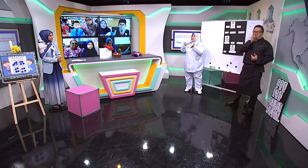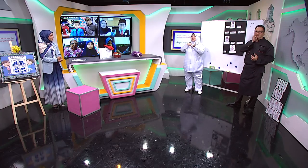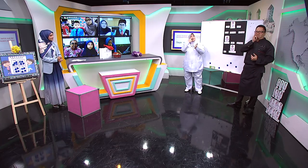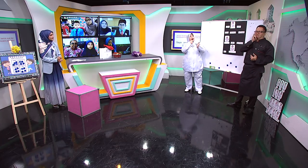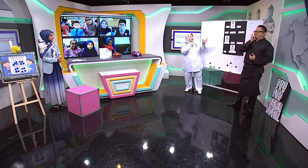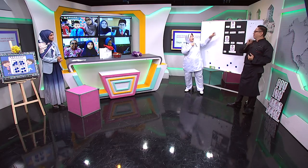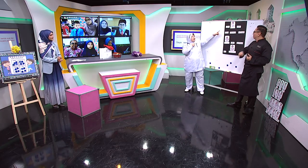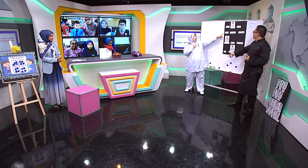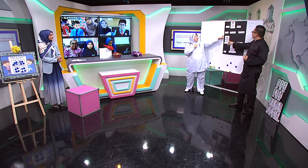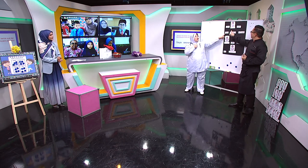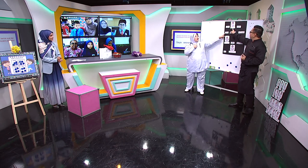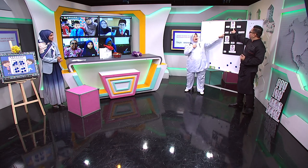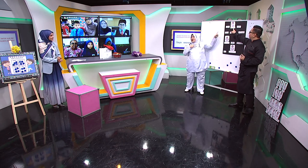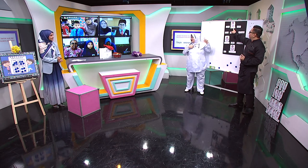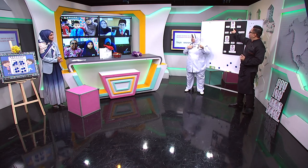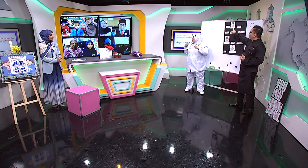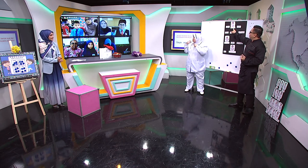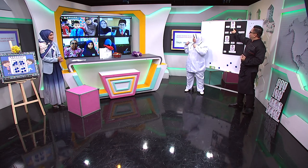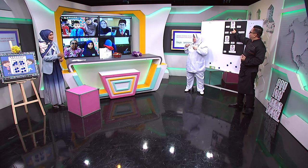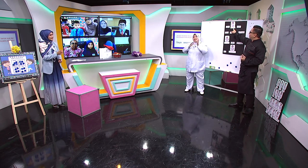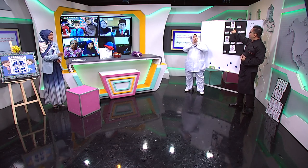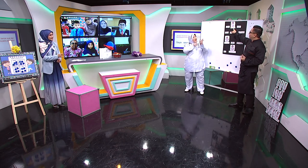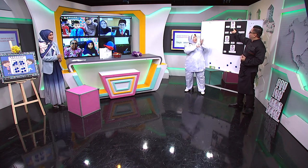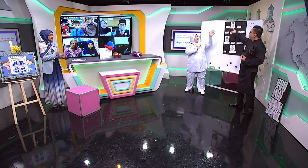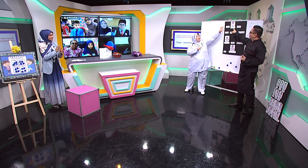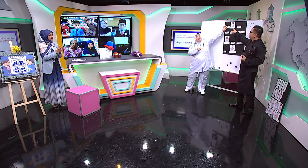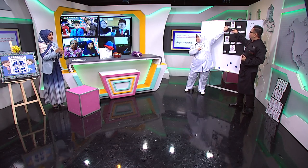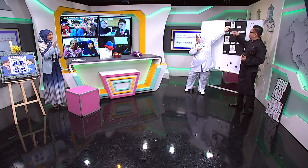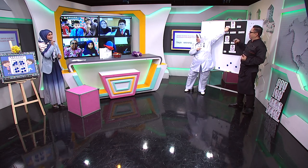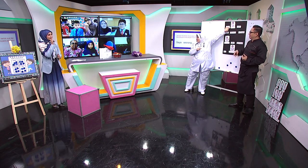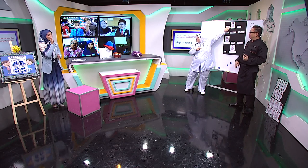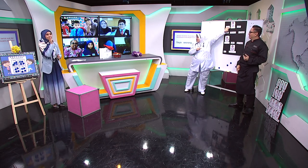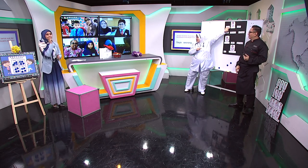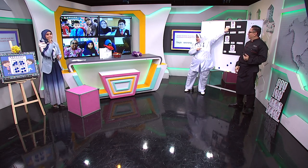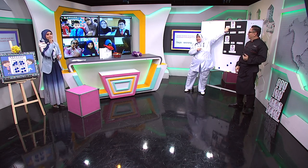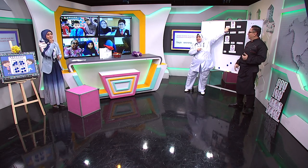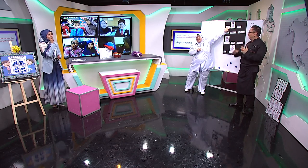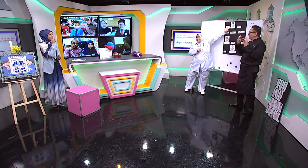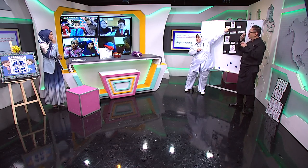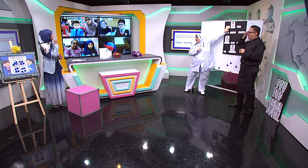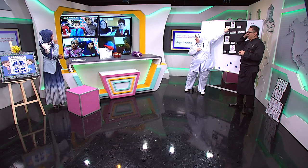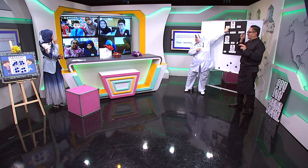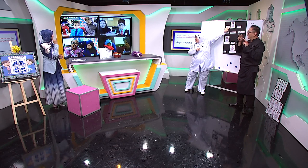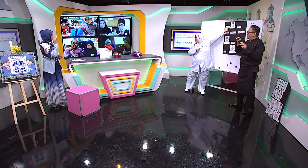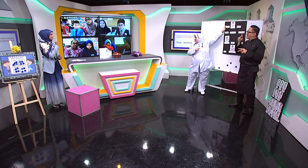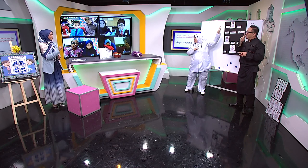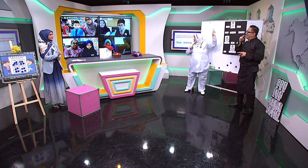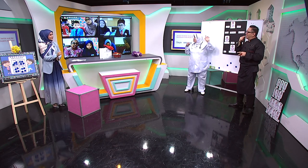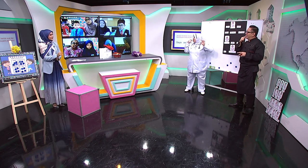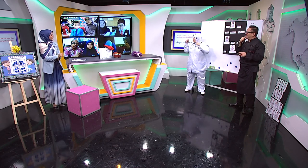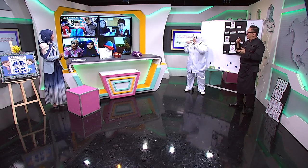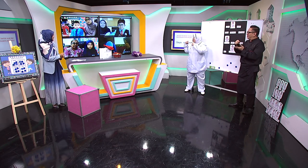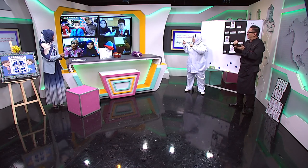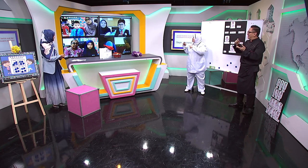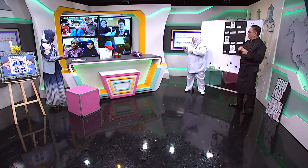kan. Ini siapa? Ha. Isyarat apa? Ha. Okey, Cikgu Miza, saya nampak okay.